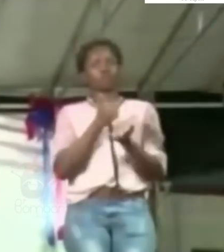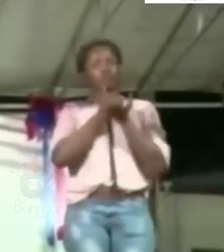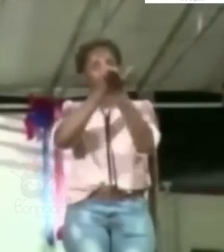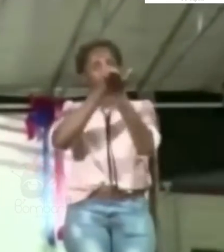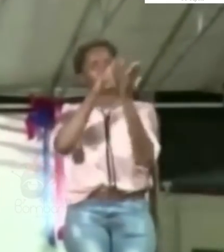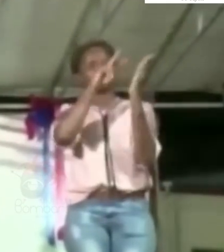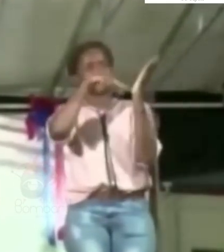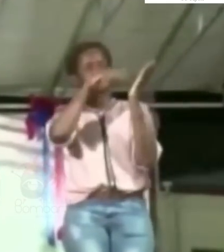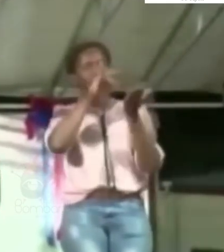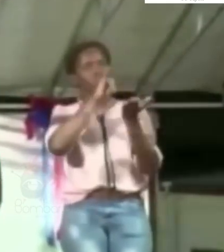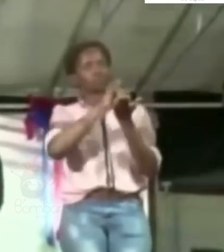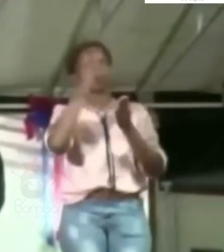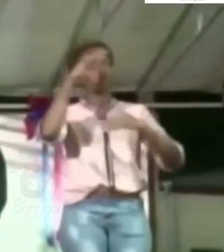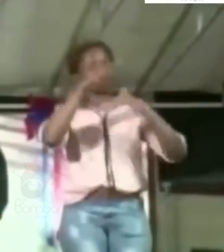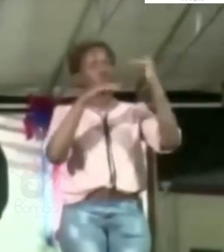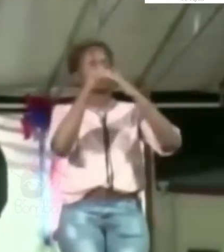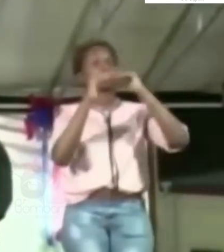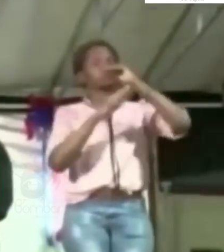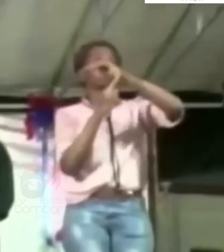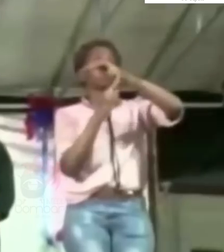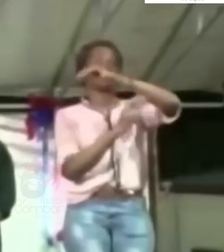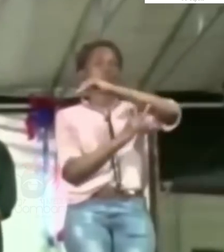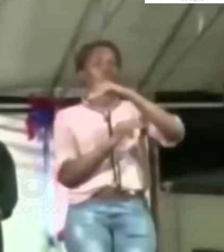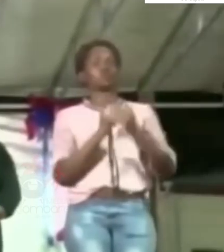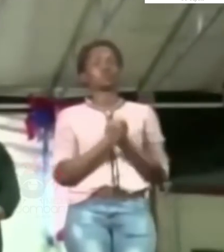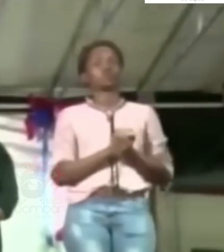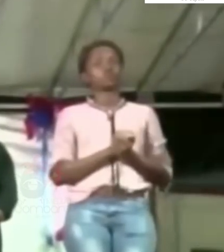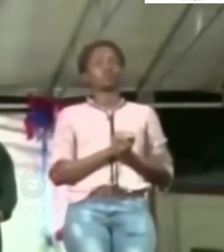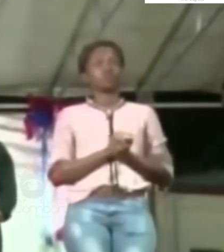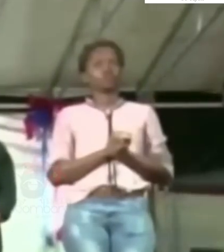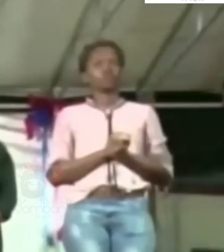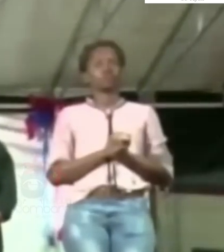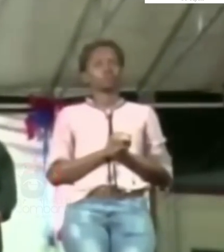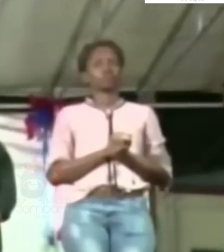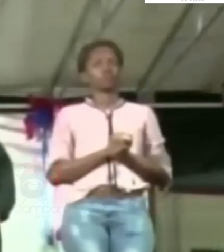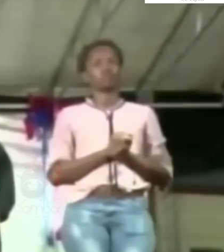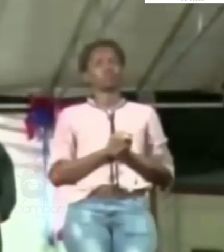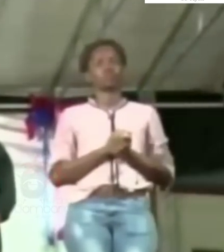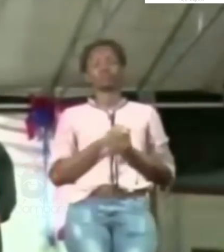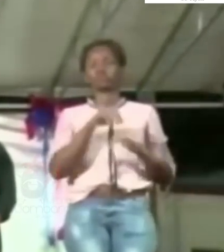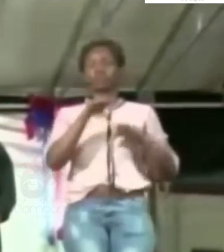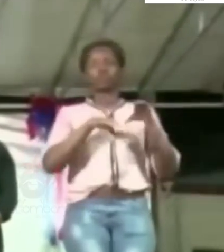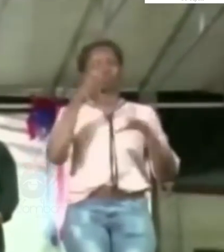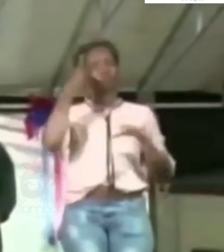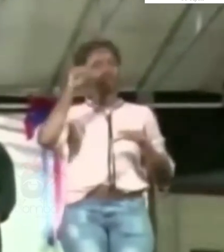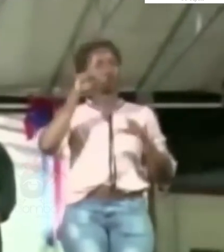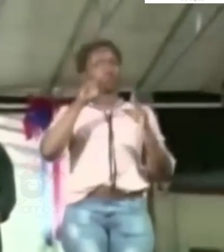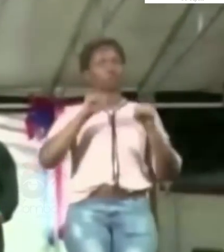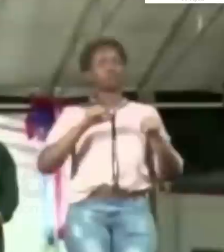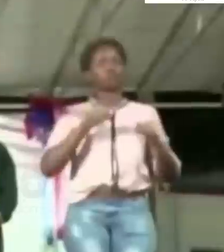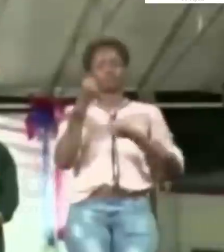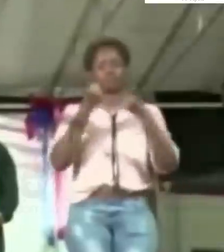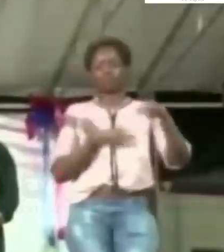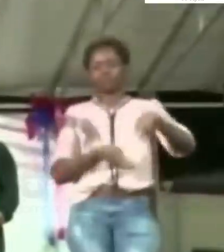En attendant l'étude la fait pour construire pour. Déviation sont déviations temporaires. Il y a fait qui pour permettre que